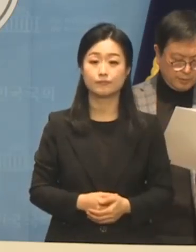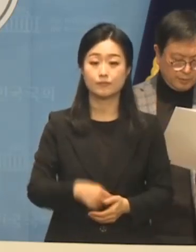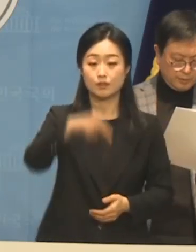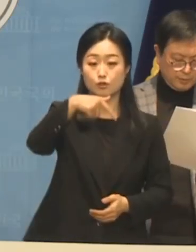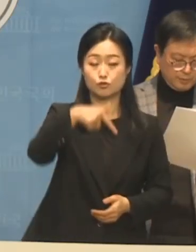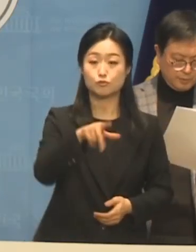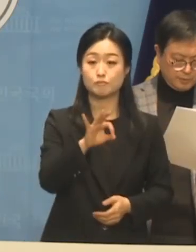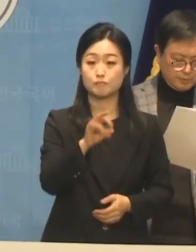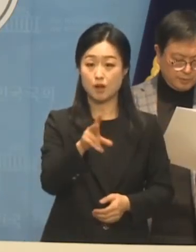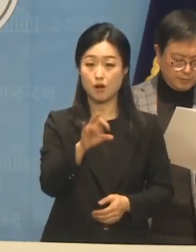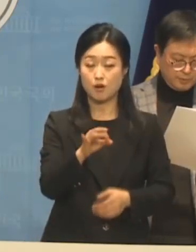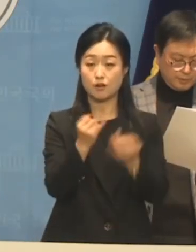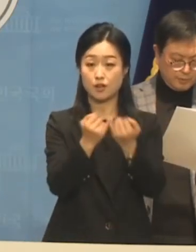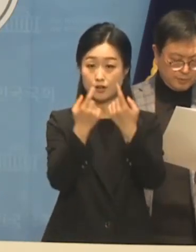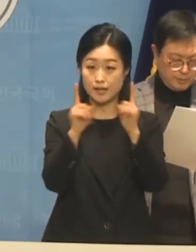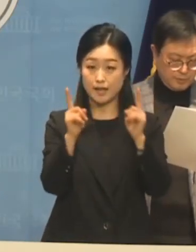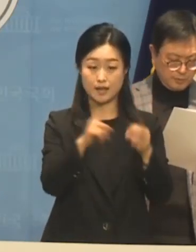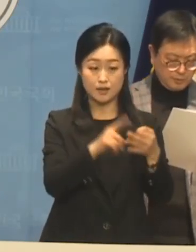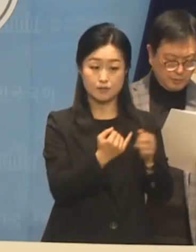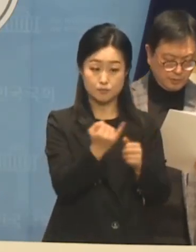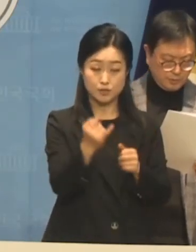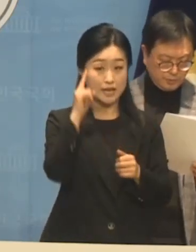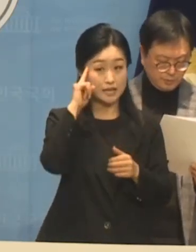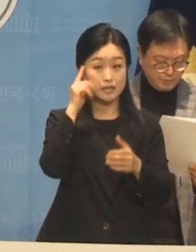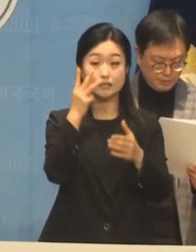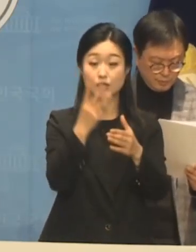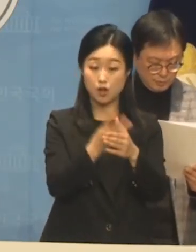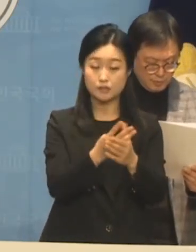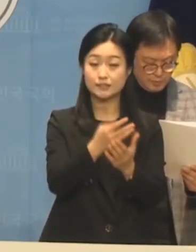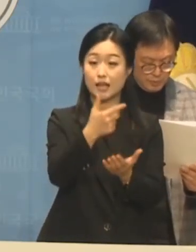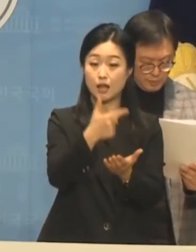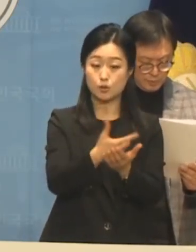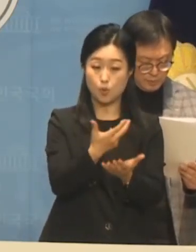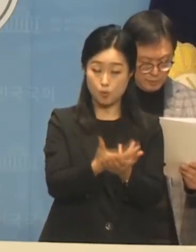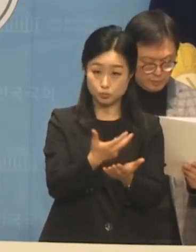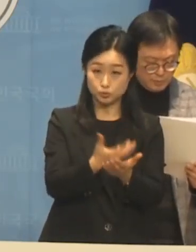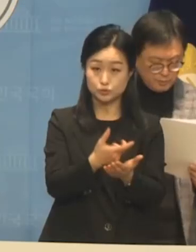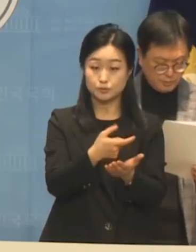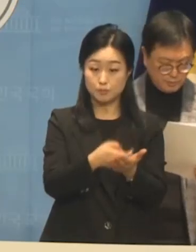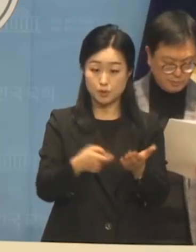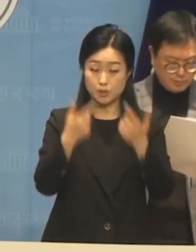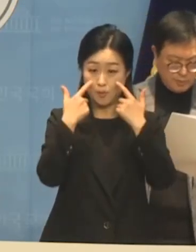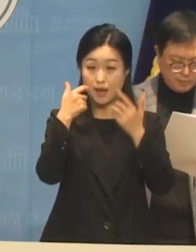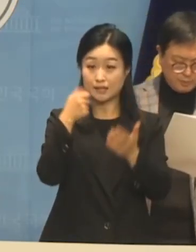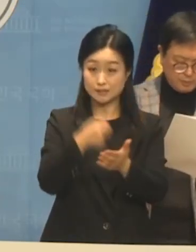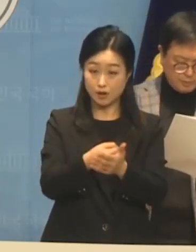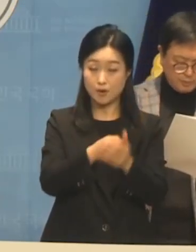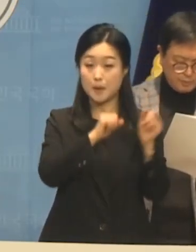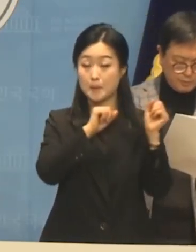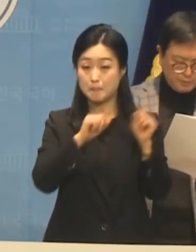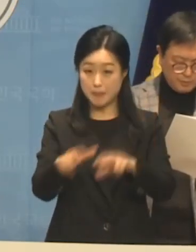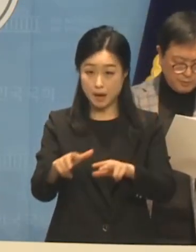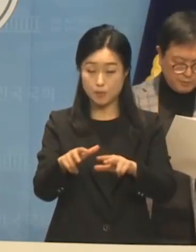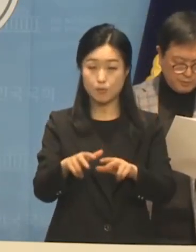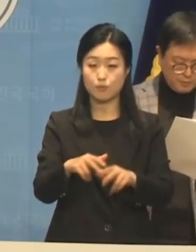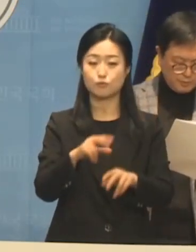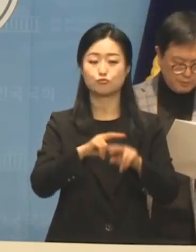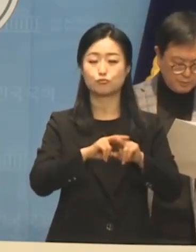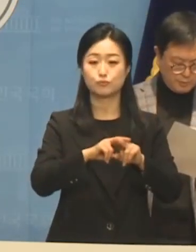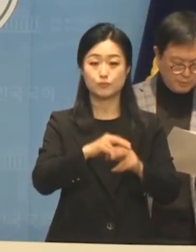숙명여대는 김 여사의 석사학위 논문 표절 확정 후 석사학위를 즉각 취소하라.